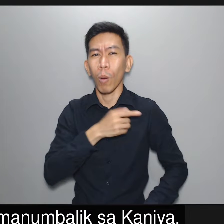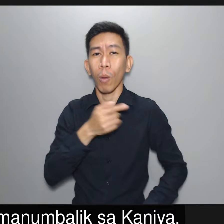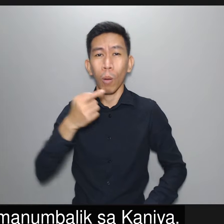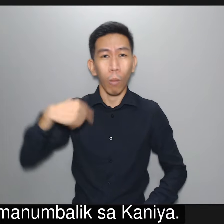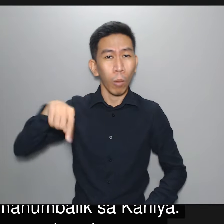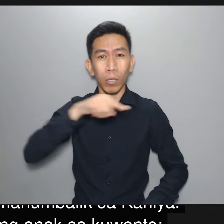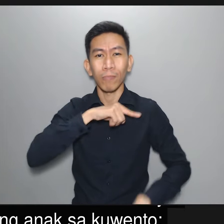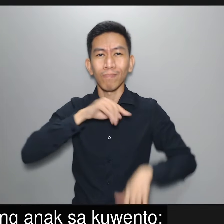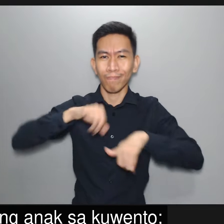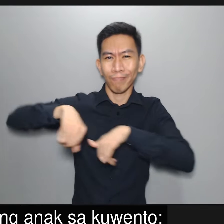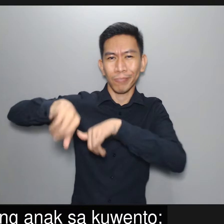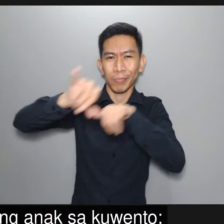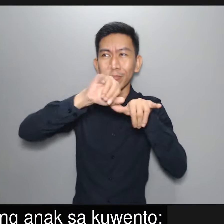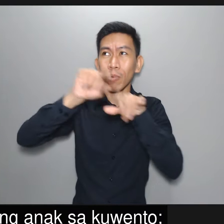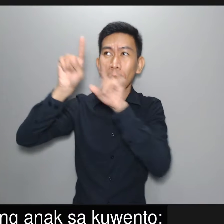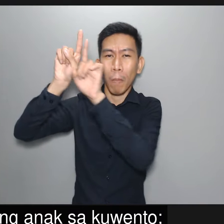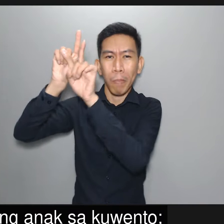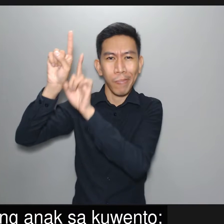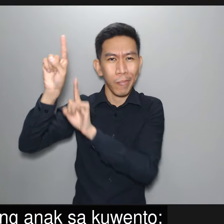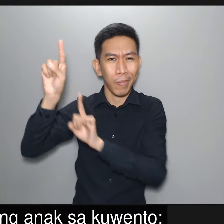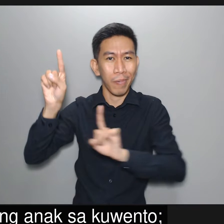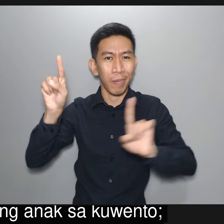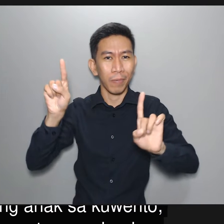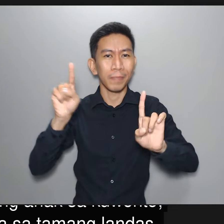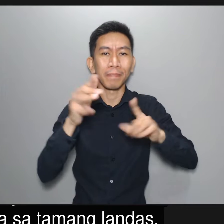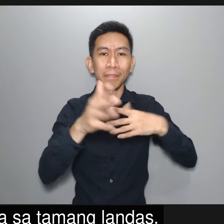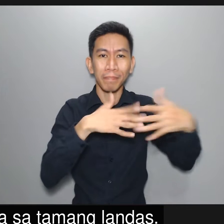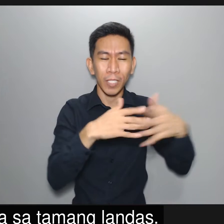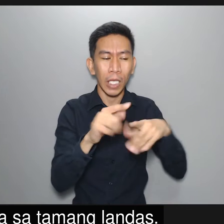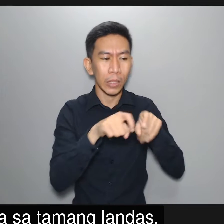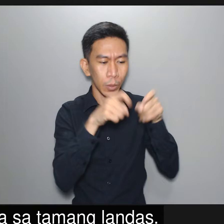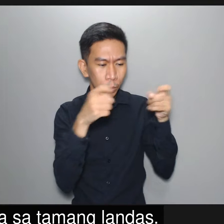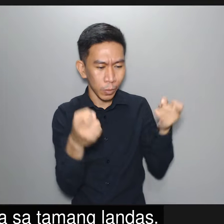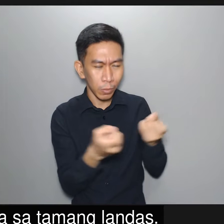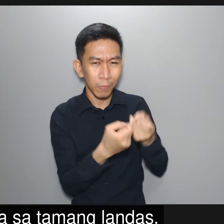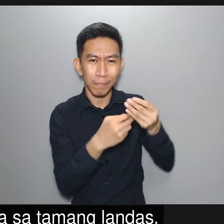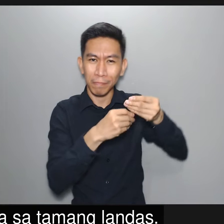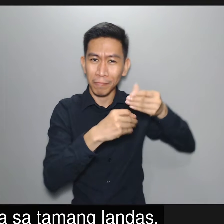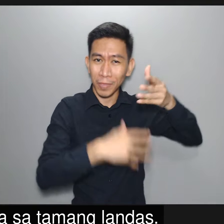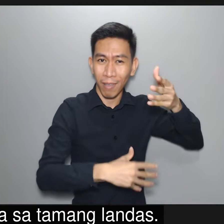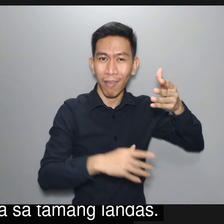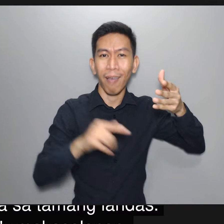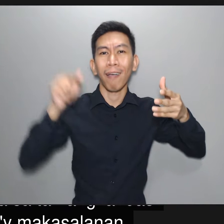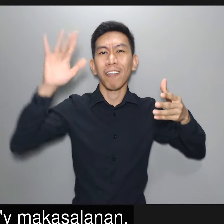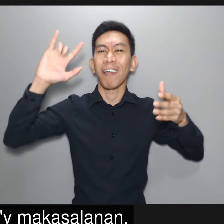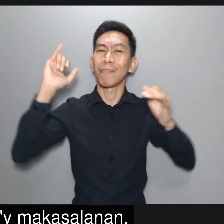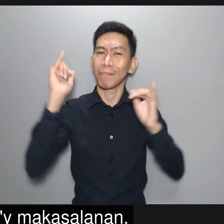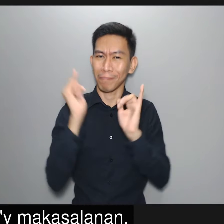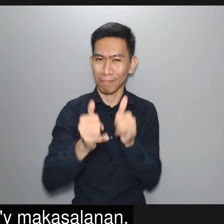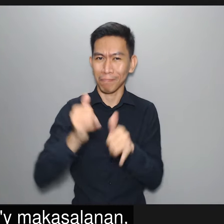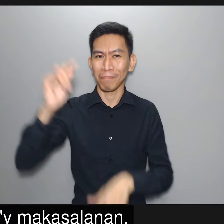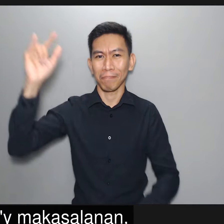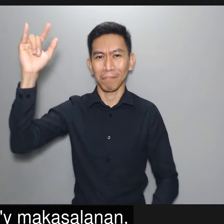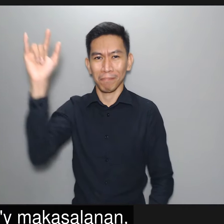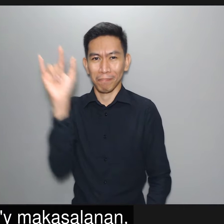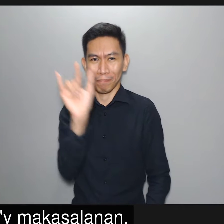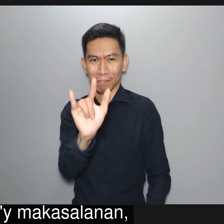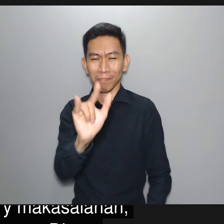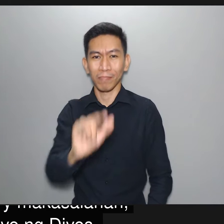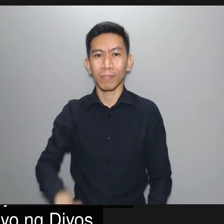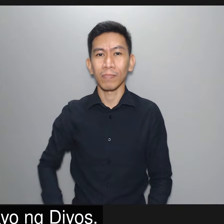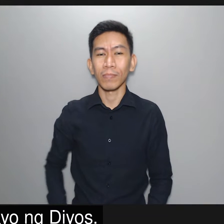tamang landas. Pero kahit na tayo'y makasalanan, mahal pa rin tayo ng Diyos. Nang nagsisisi